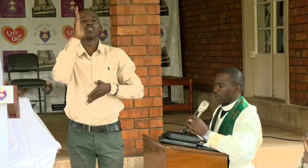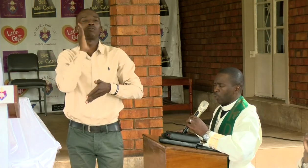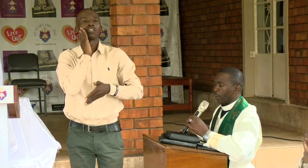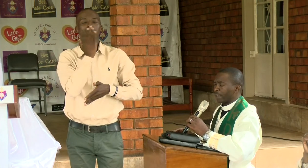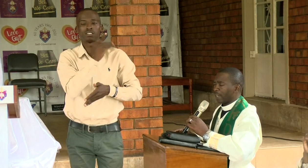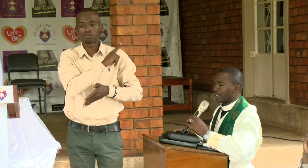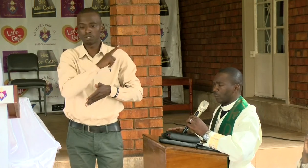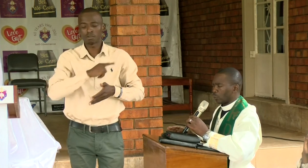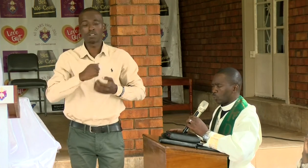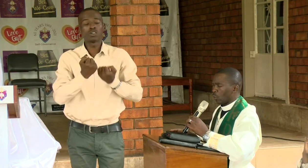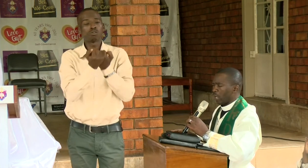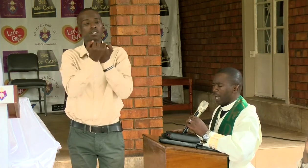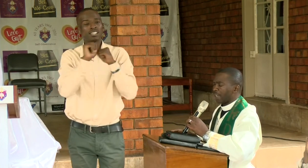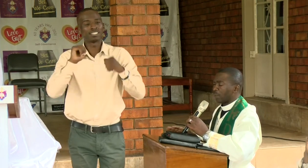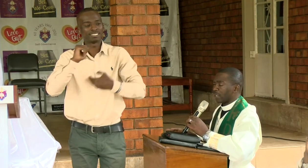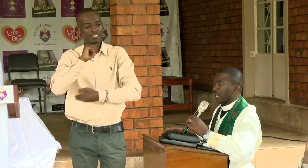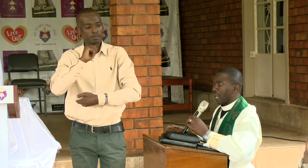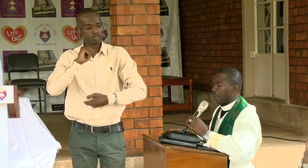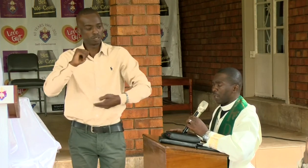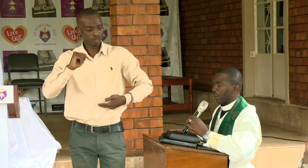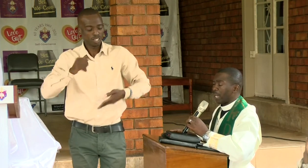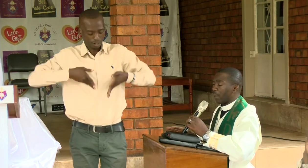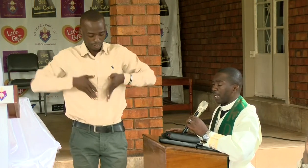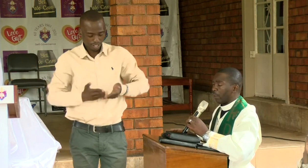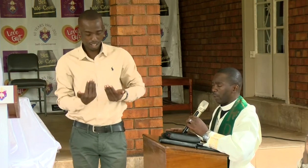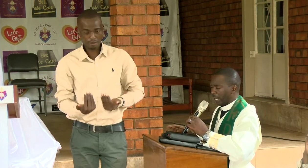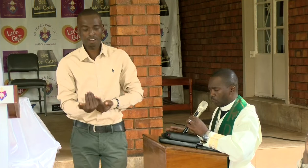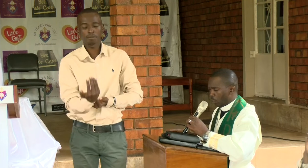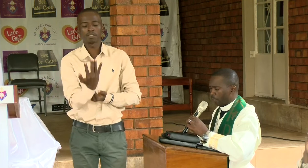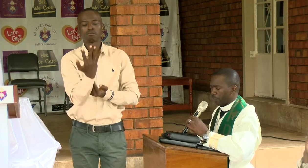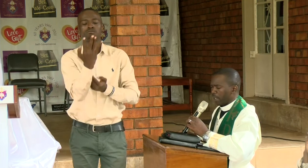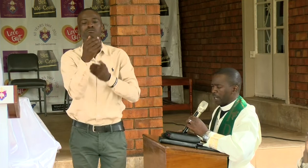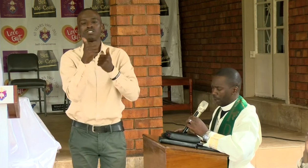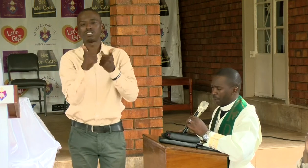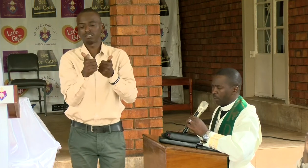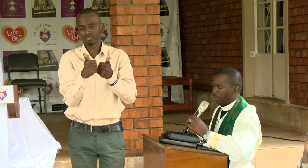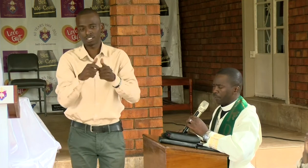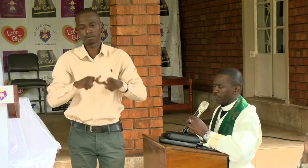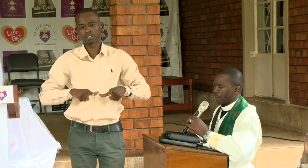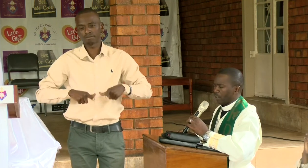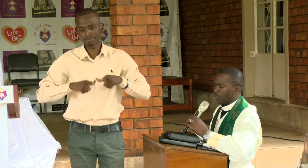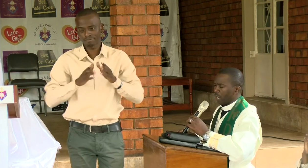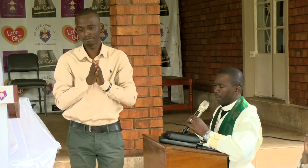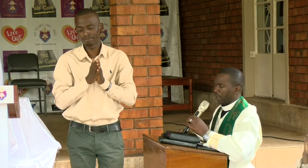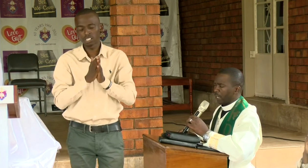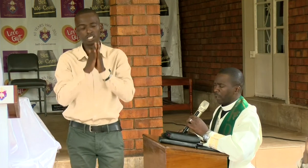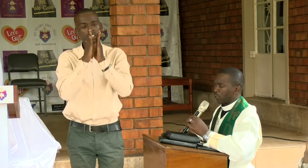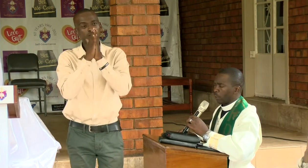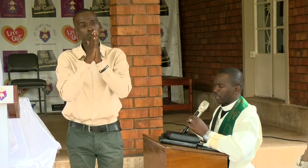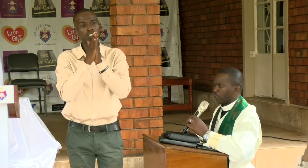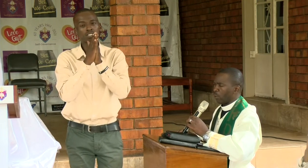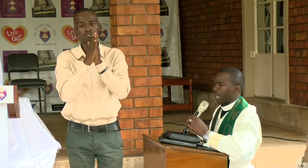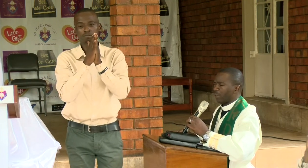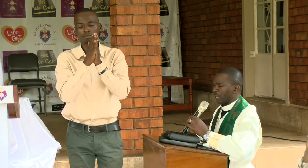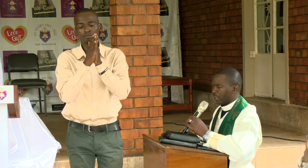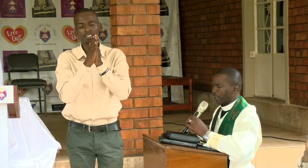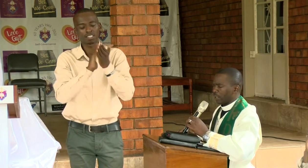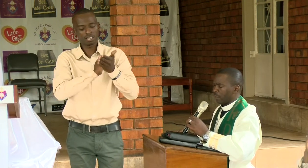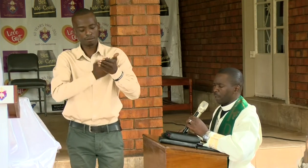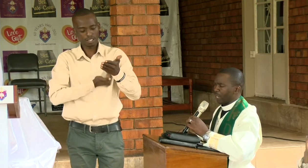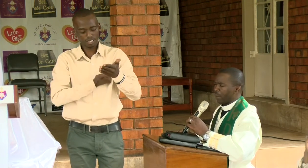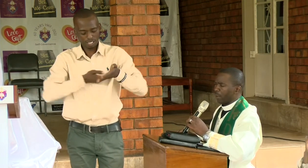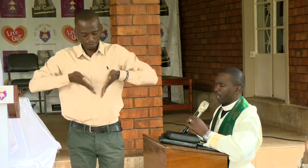tukwegayiridde obataase ebiso ate bazaale abaana baabwe n'abaana babeerewo nga balamu. Mukama, ne bannakayo tubasabire